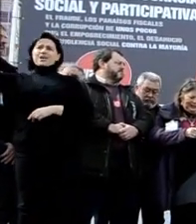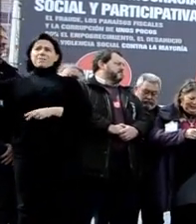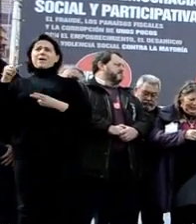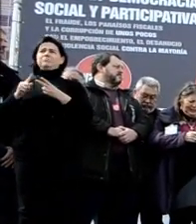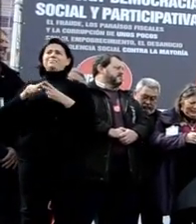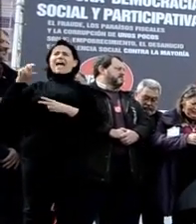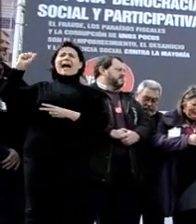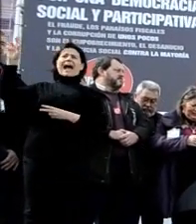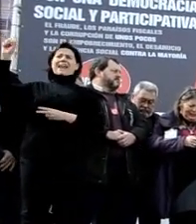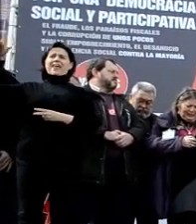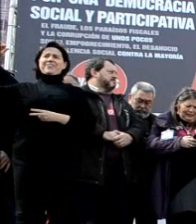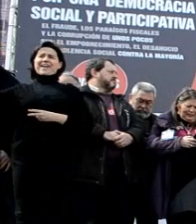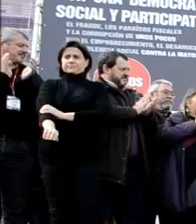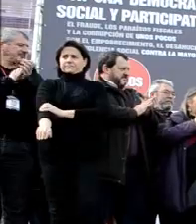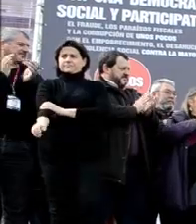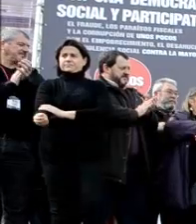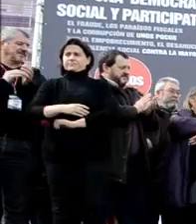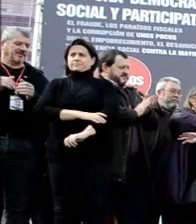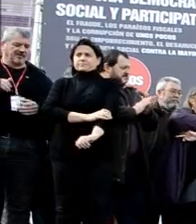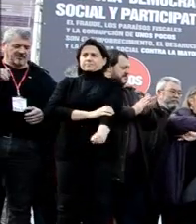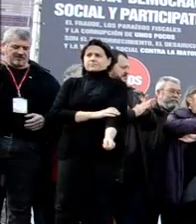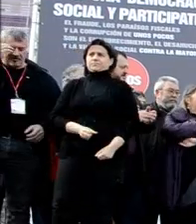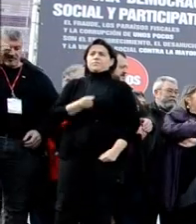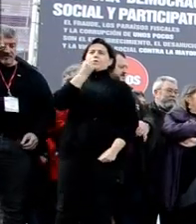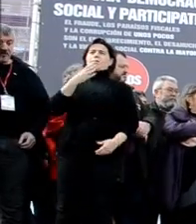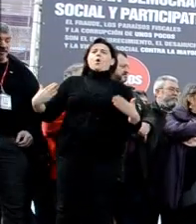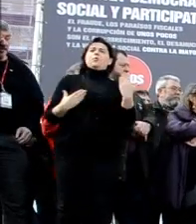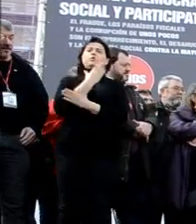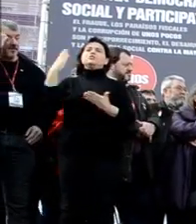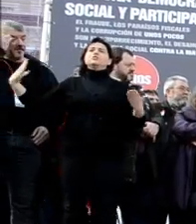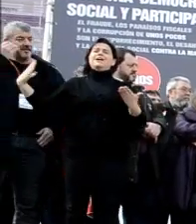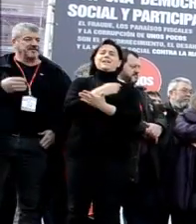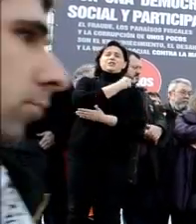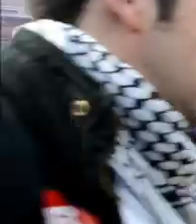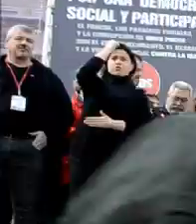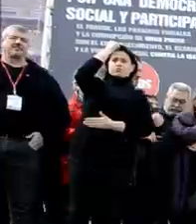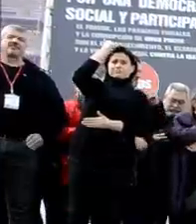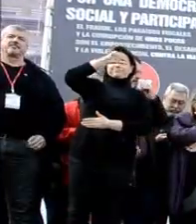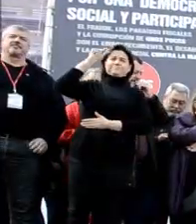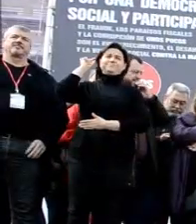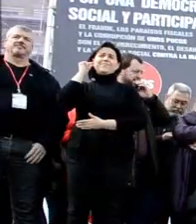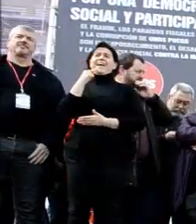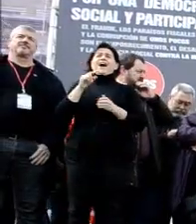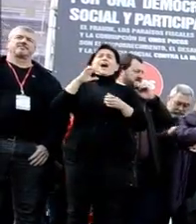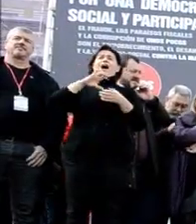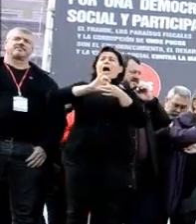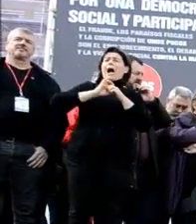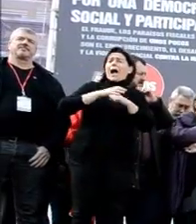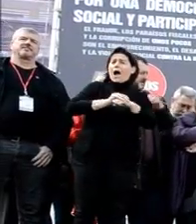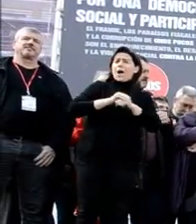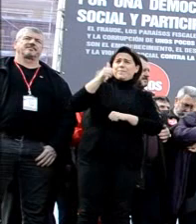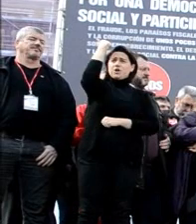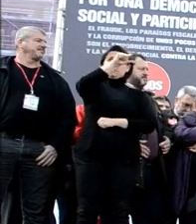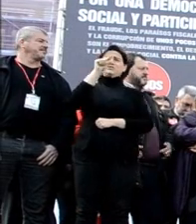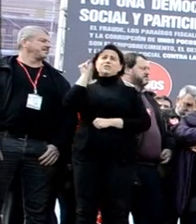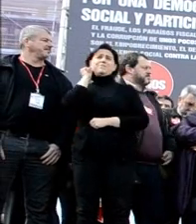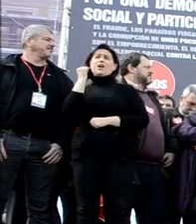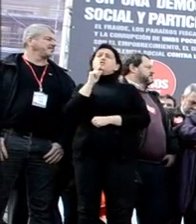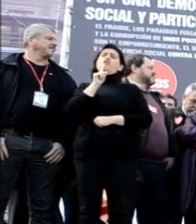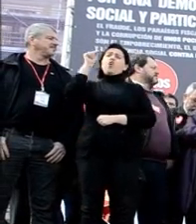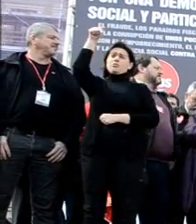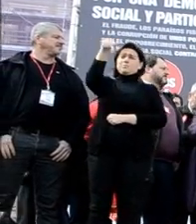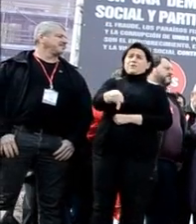Araceli Ortiz y Rosa Escapa. Buenos días a todos y a todas. Amigos y amigas, con